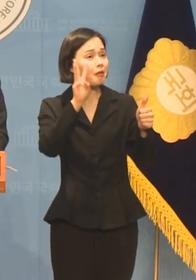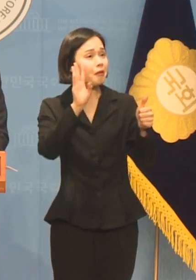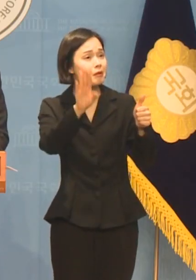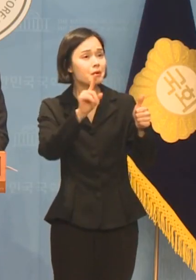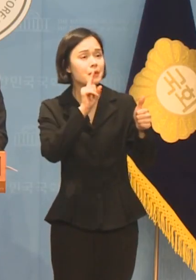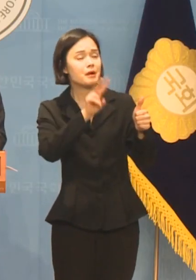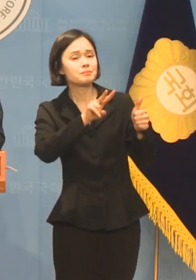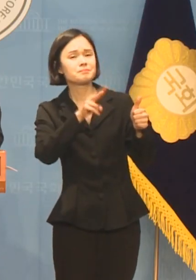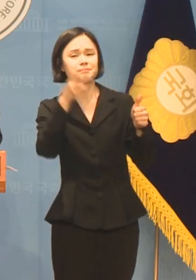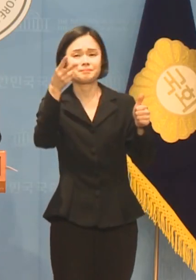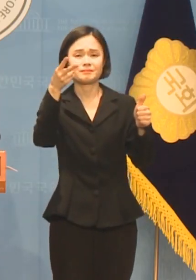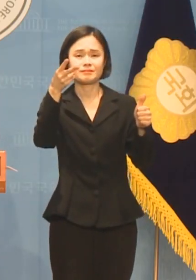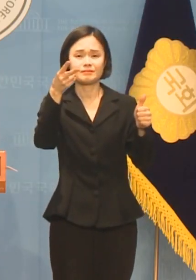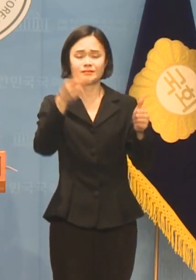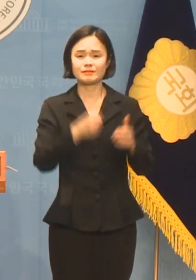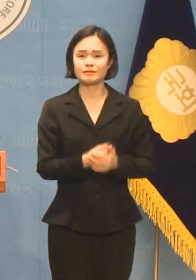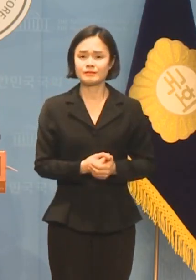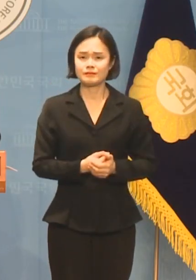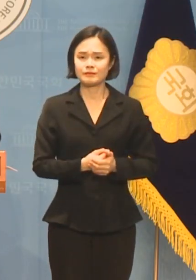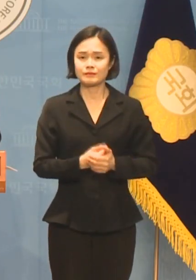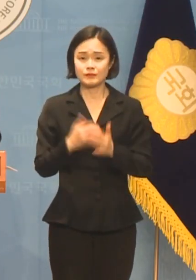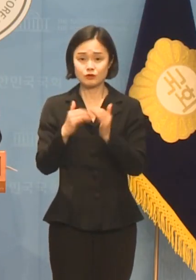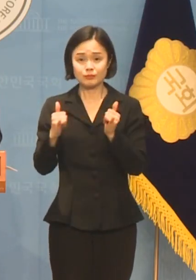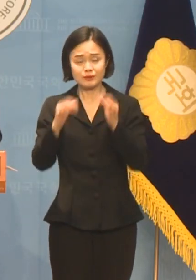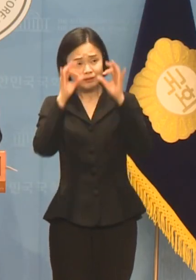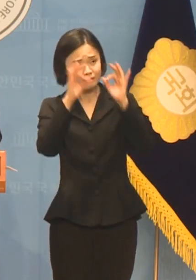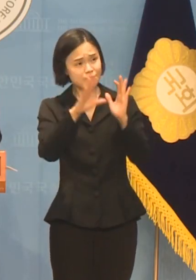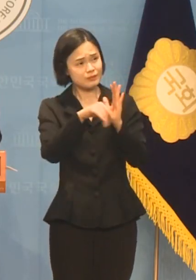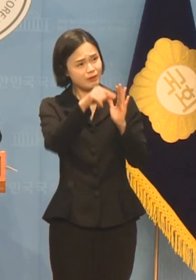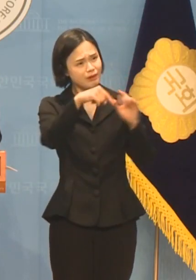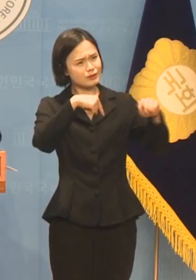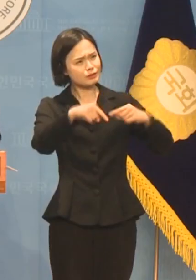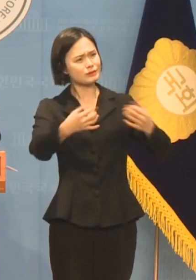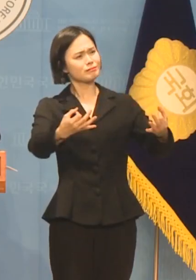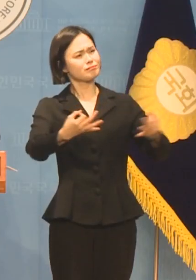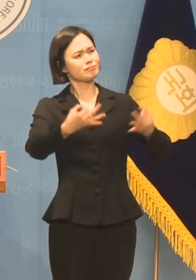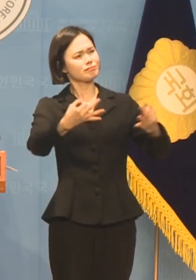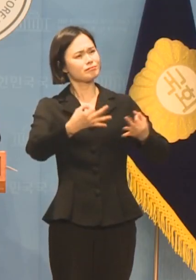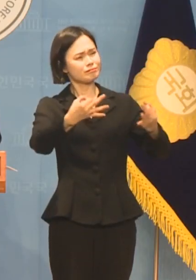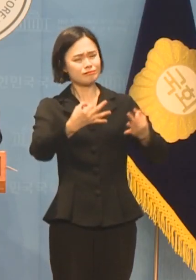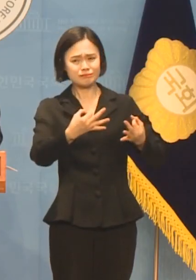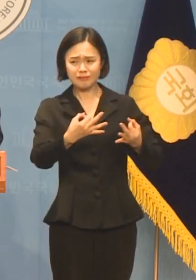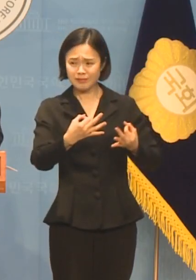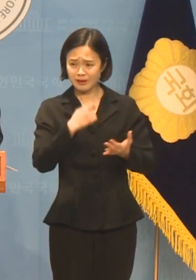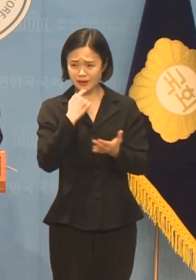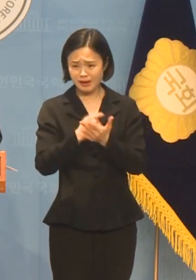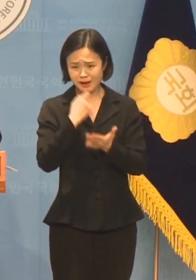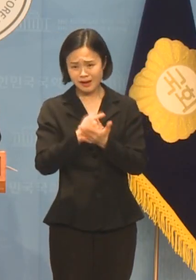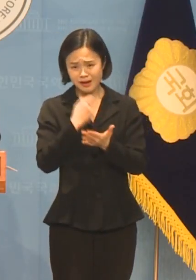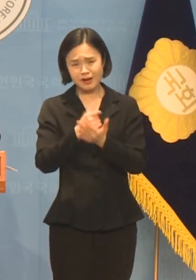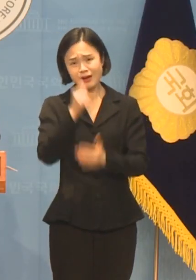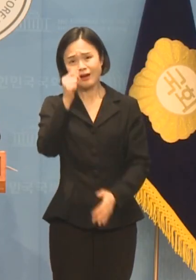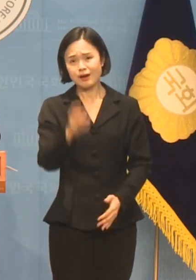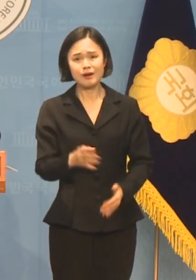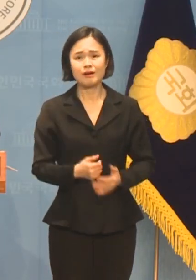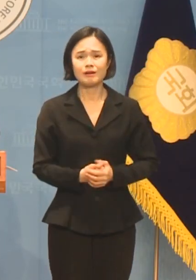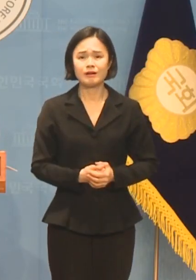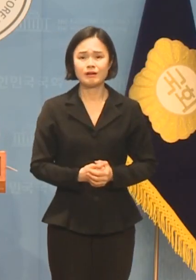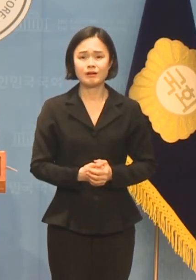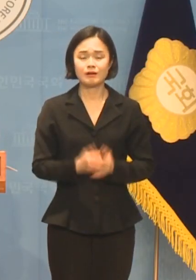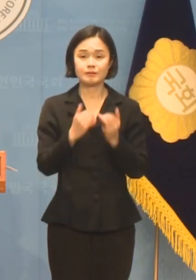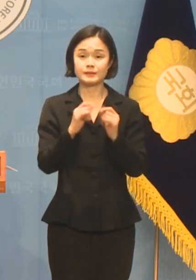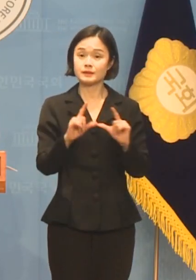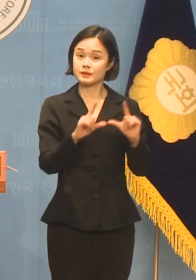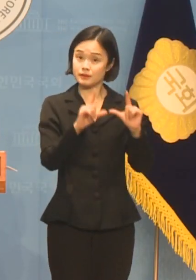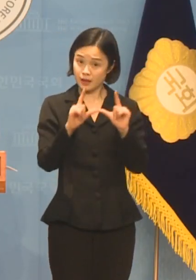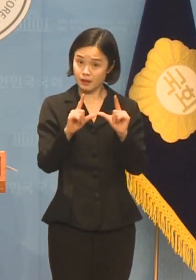국민들은 다시 한번 이재명 대표의 정치적 쇼에 속아야 했습니다. 민생과 경제를 위한